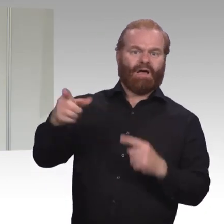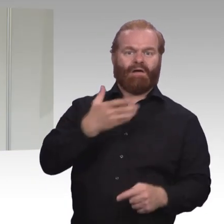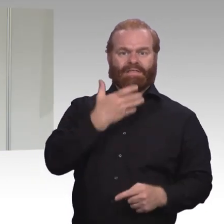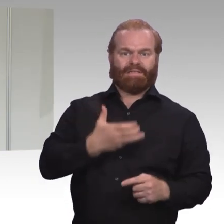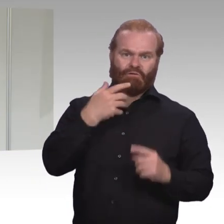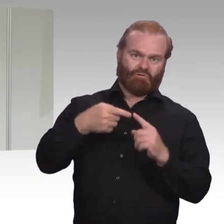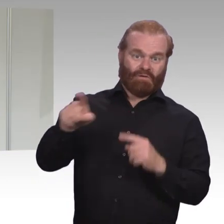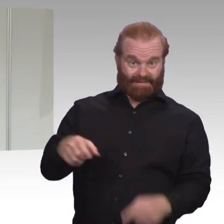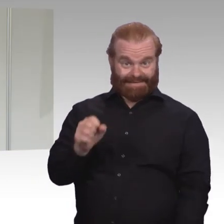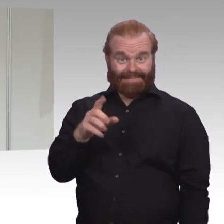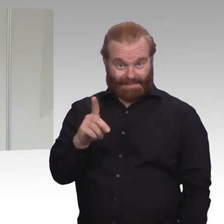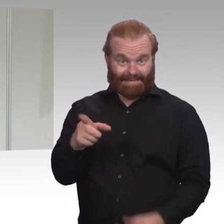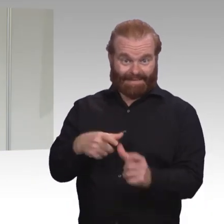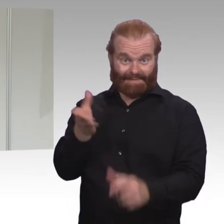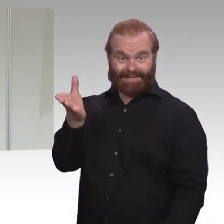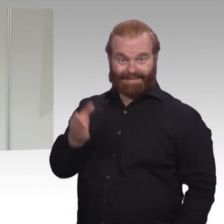Frau Ministerin, abschließend,